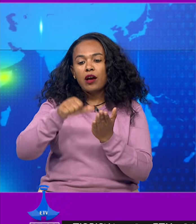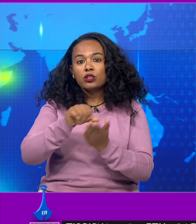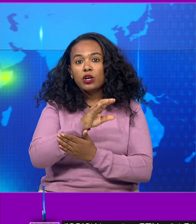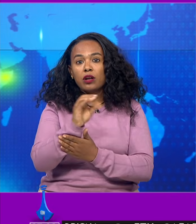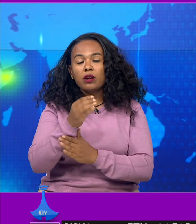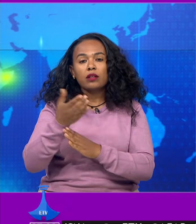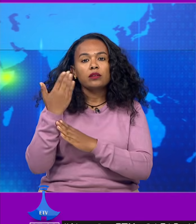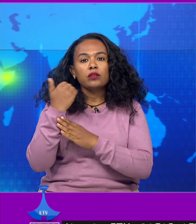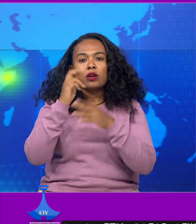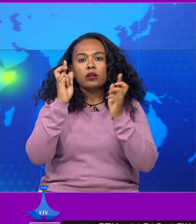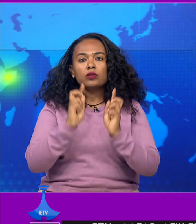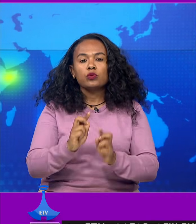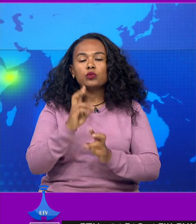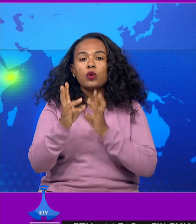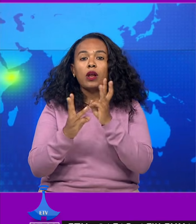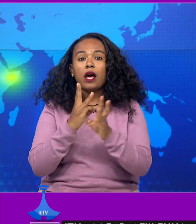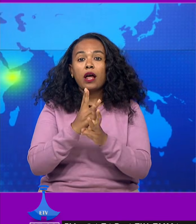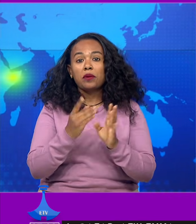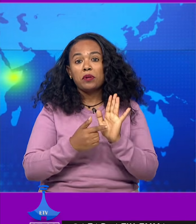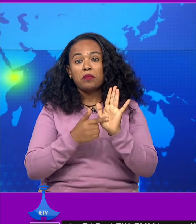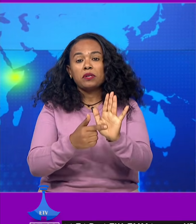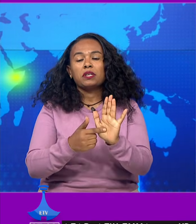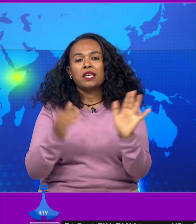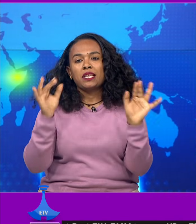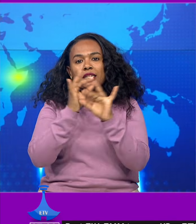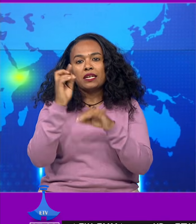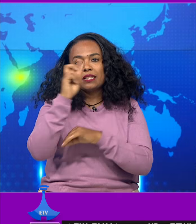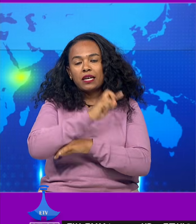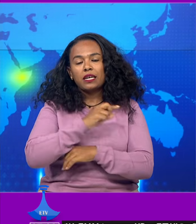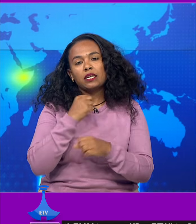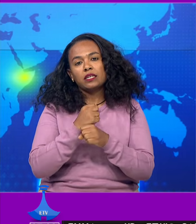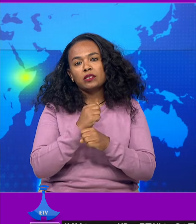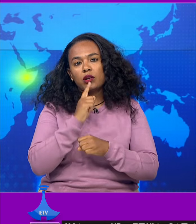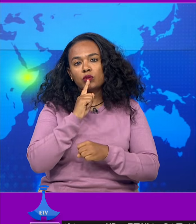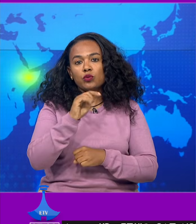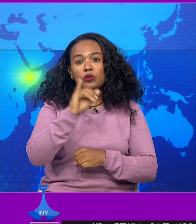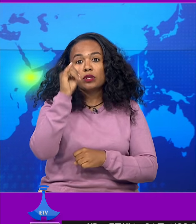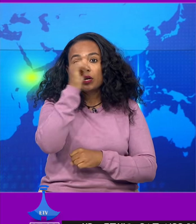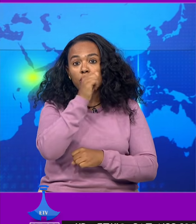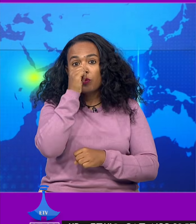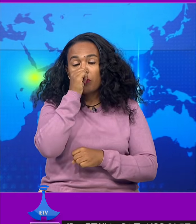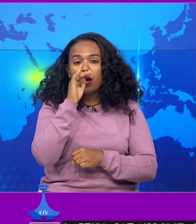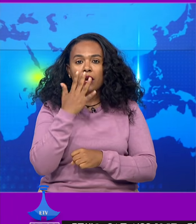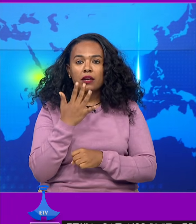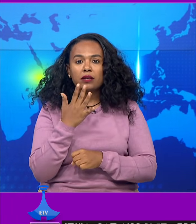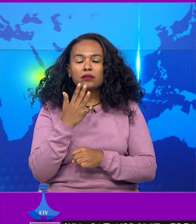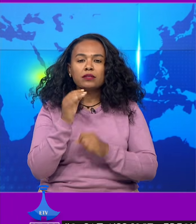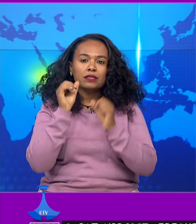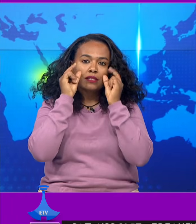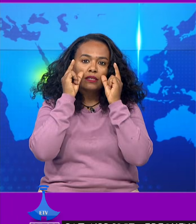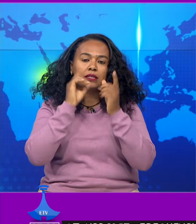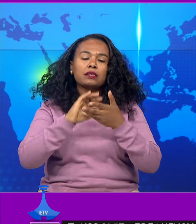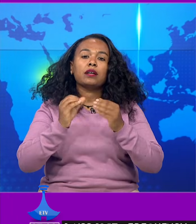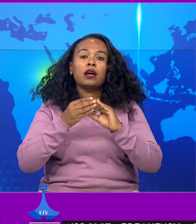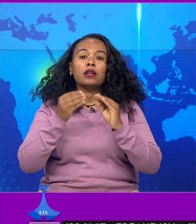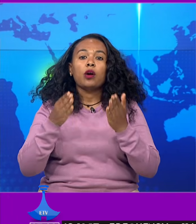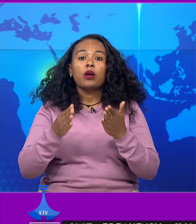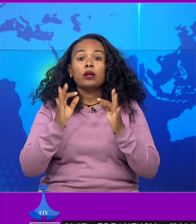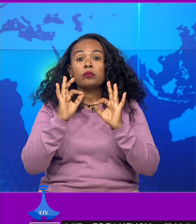ጥንታዊ ቅርሶቿን ለዓለም ለማሳየት ሌት ተቀን እየሰራችም ነው። እንደ ኢትዮጵያ ያለ ድንቅ ታሪካዊ ምርጥ